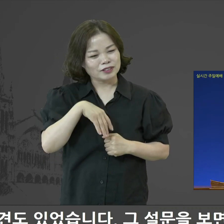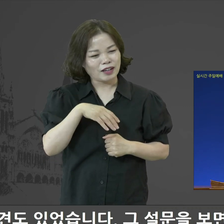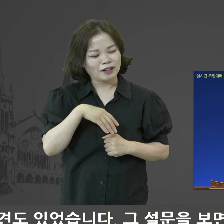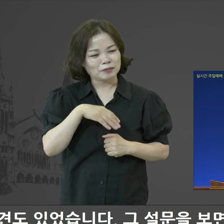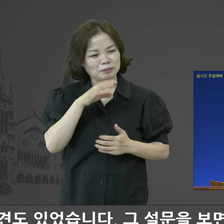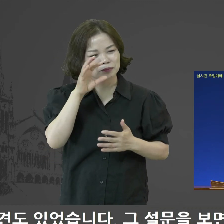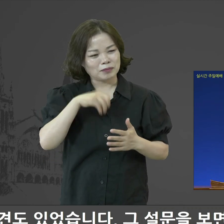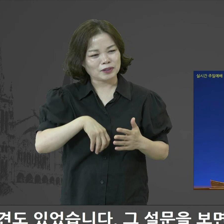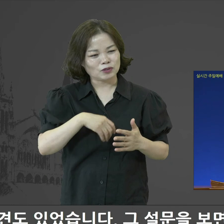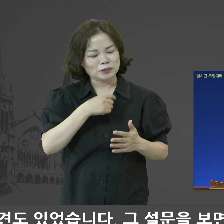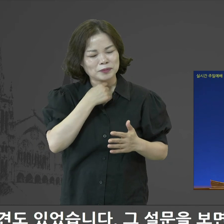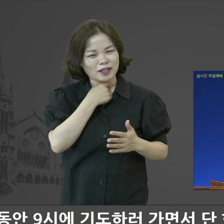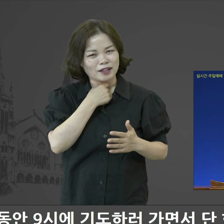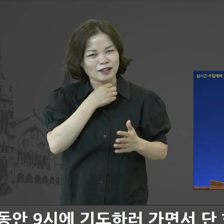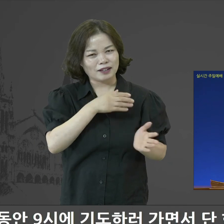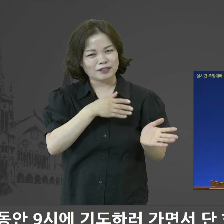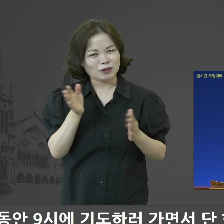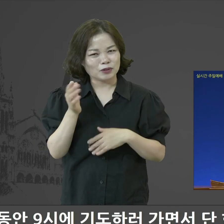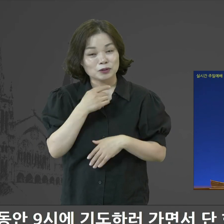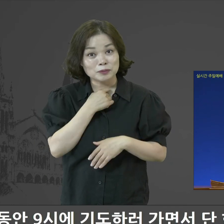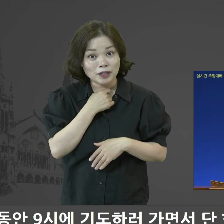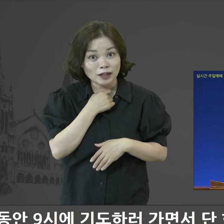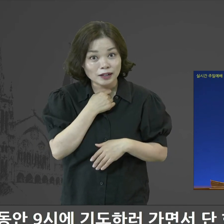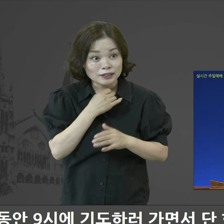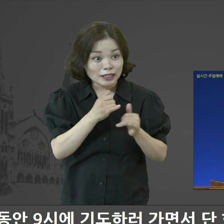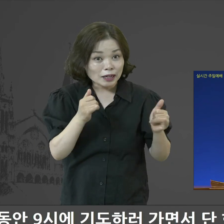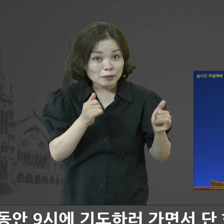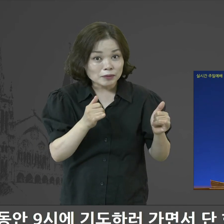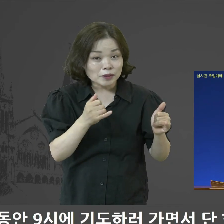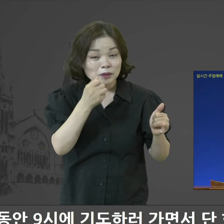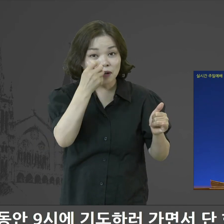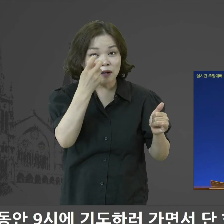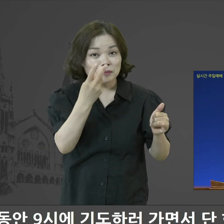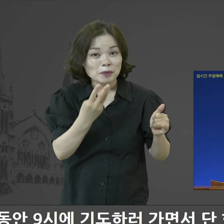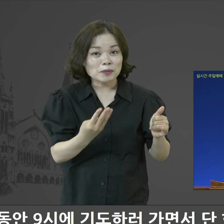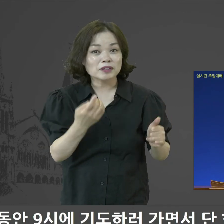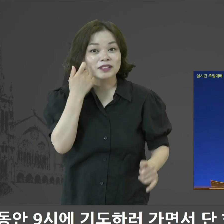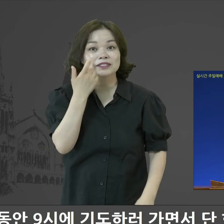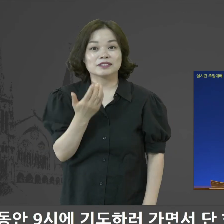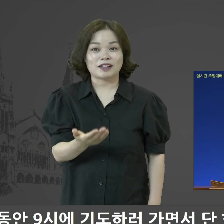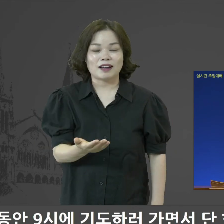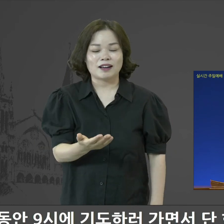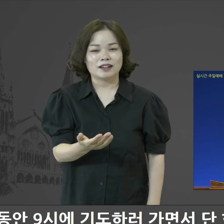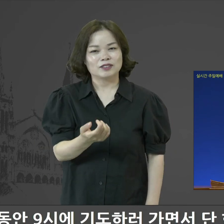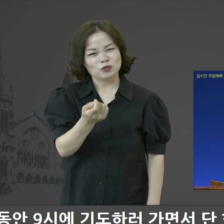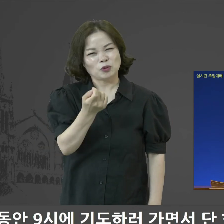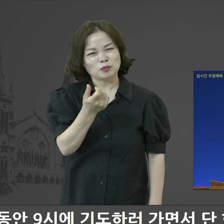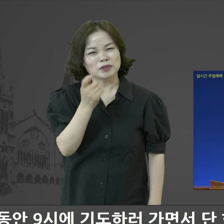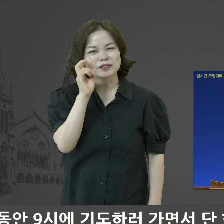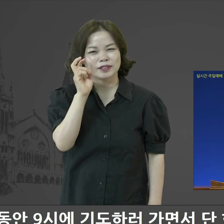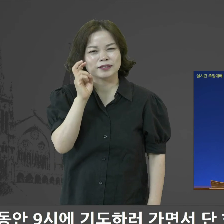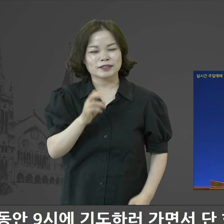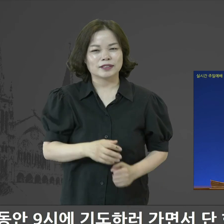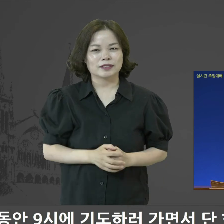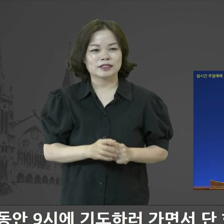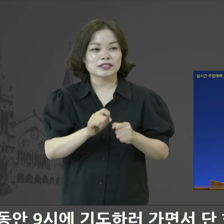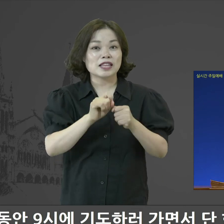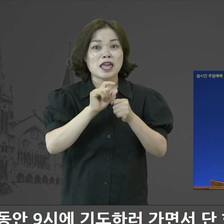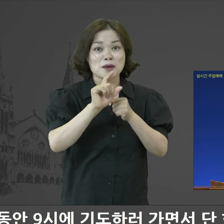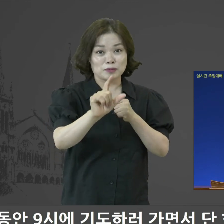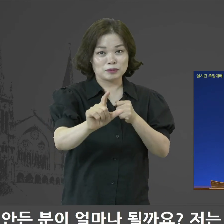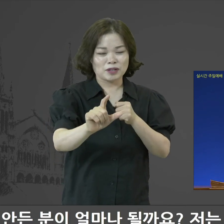걸르고 싶다 이런 마음 안 든 분이 얼마나 될까? 저는 소수일 것 같아요. 다수의